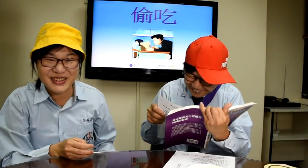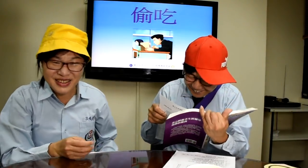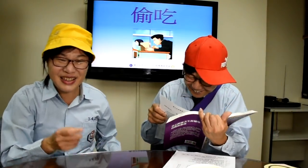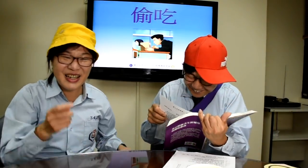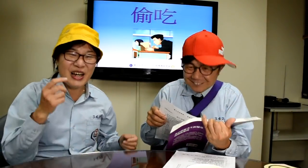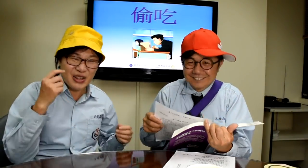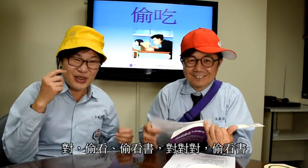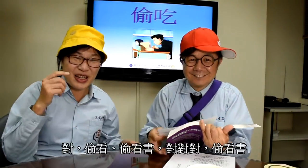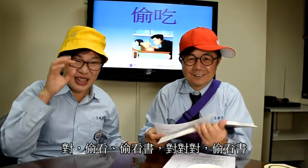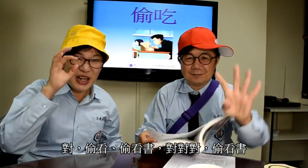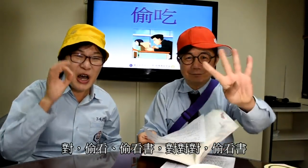对，